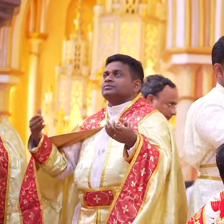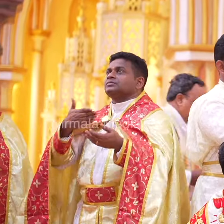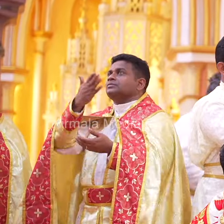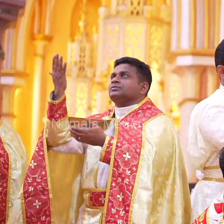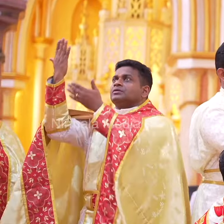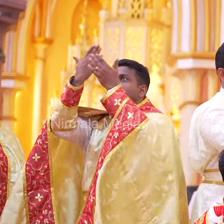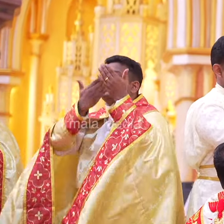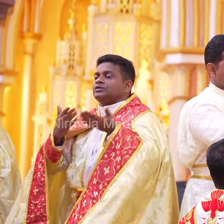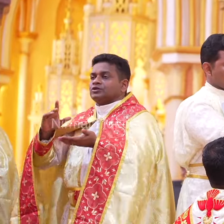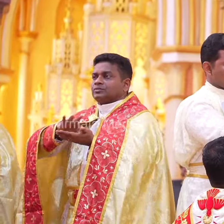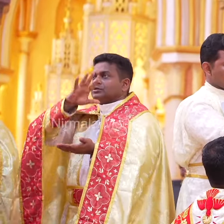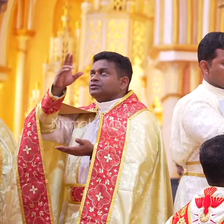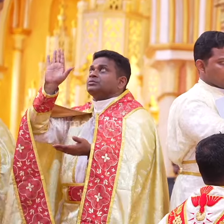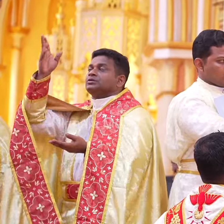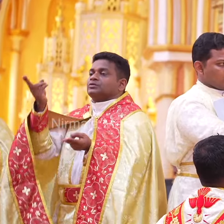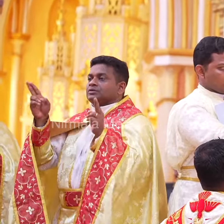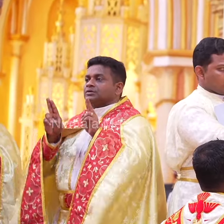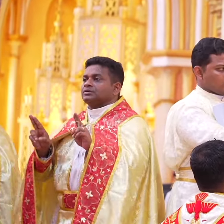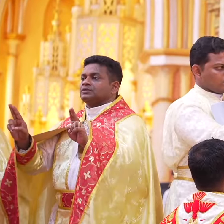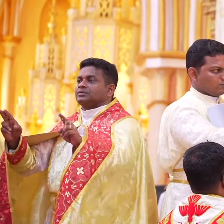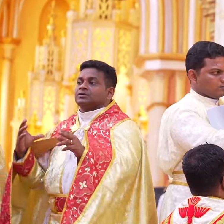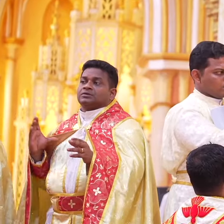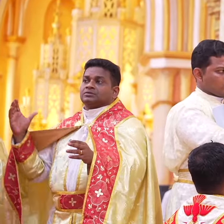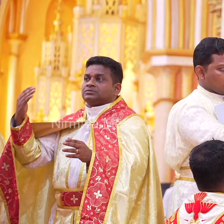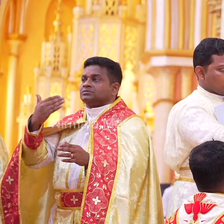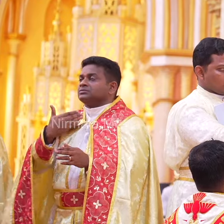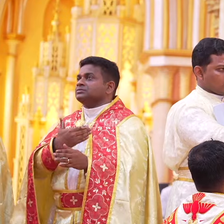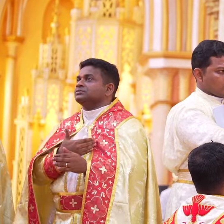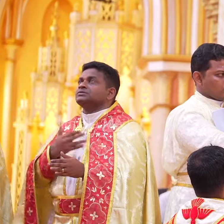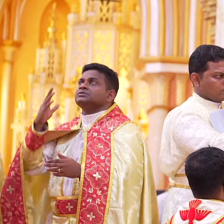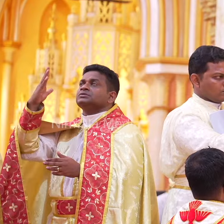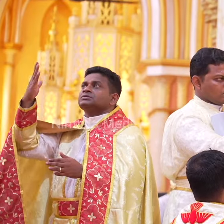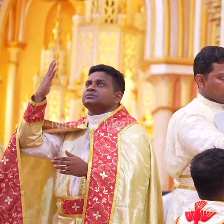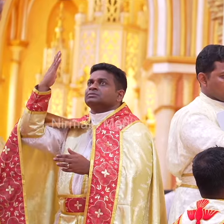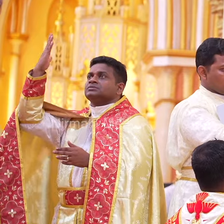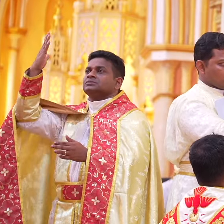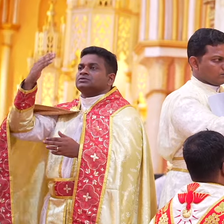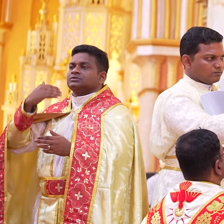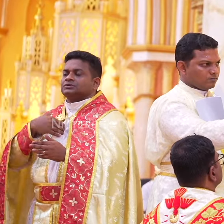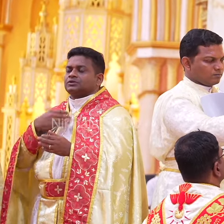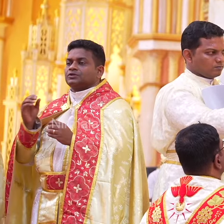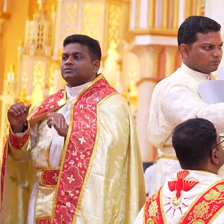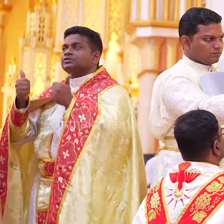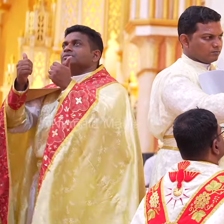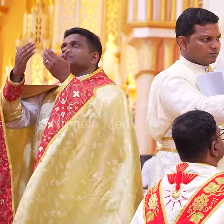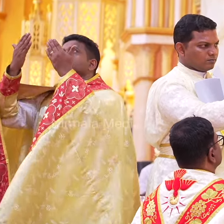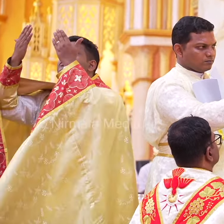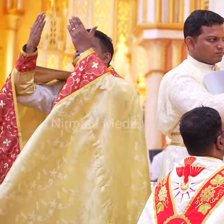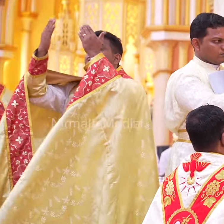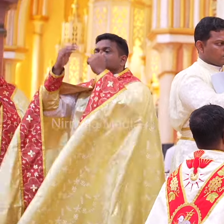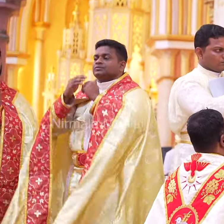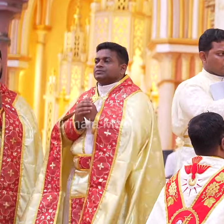ആദ്യ പൗത്വം അങ്ങേക്കുണ്ടാവട്ടെ. ഞങ്ങളുടെ ആയുസ്സിന് കാലം ഞങ്ങളുടെ വംശത്തെ സമ്പന്നമാക്കുന്നവരും